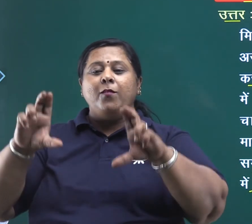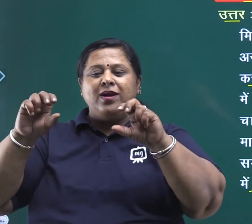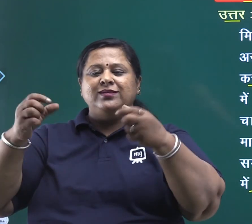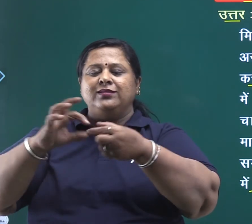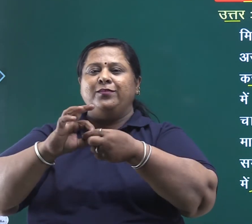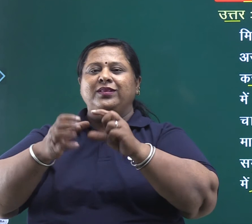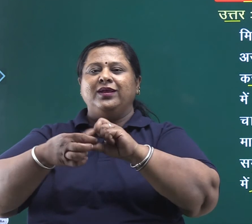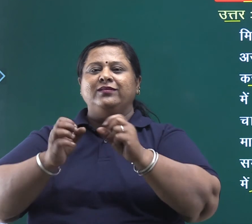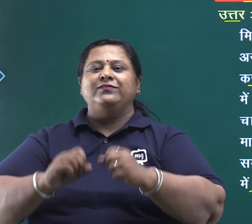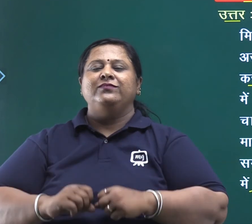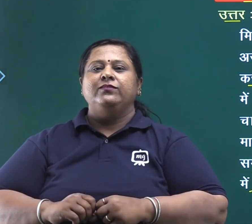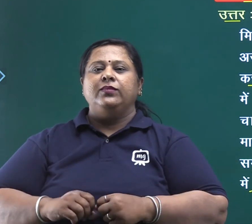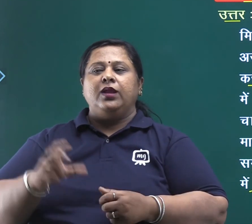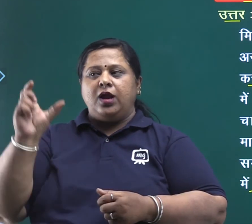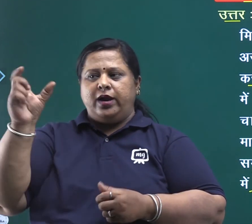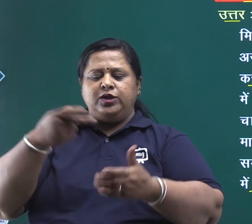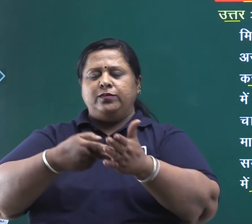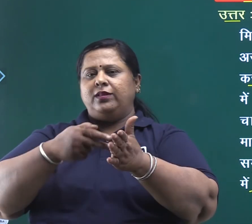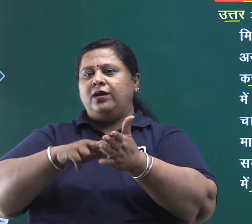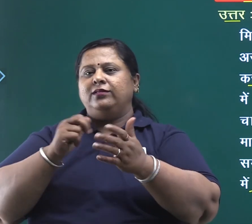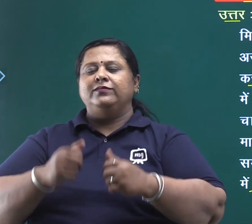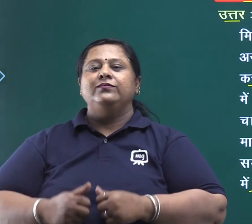संबंधित कठिन शब्दार्थ,